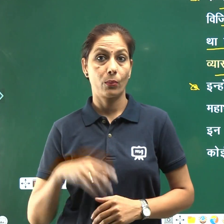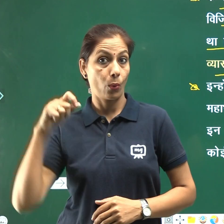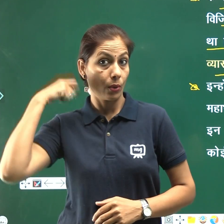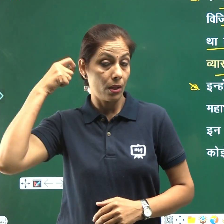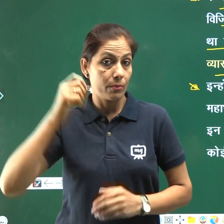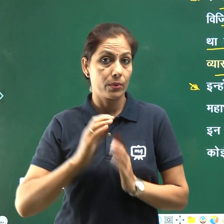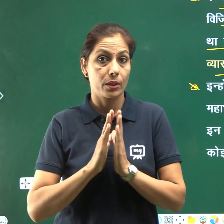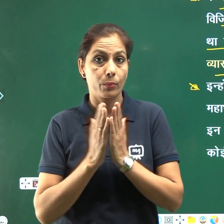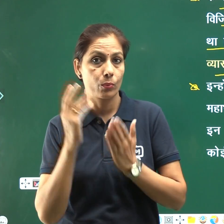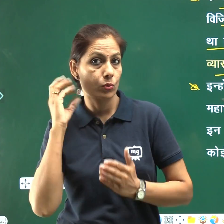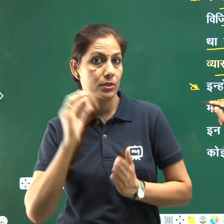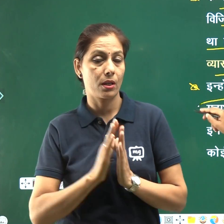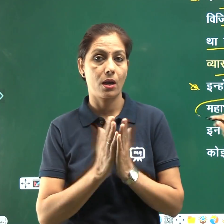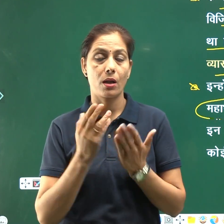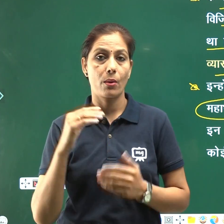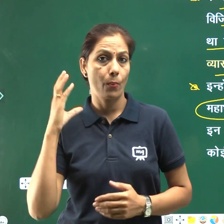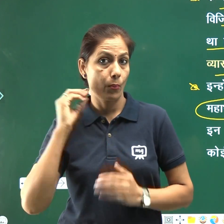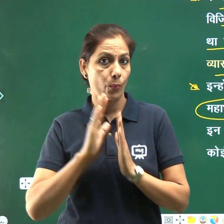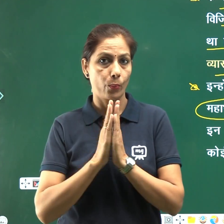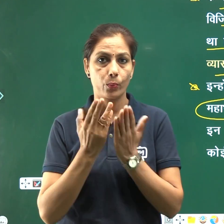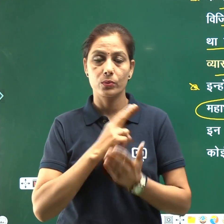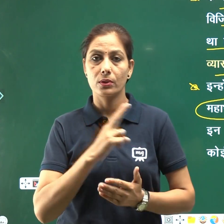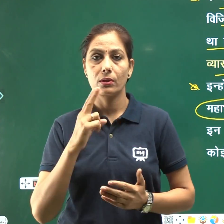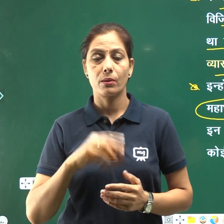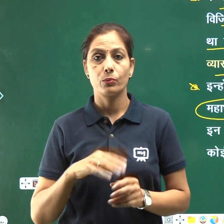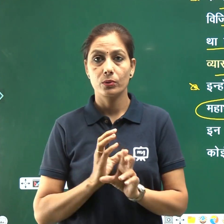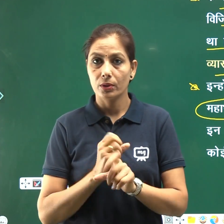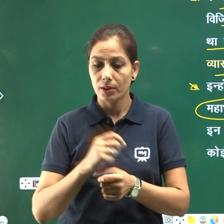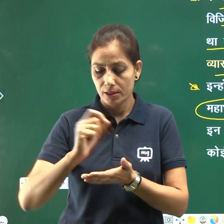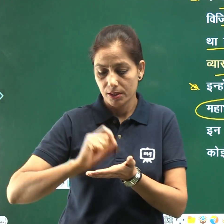रामायण तथा महाभारत की रचनाएं की।